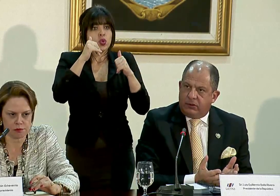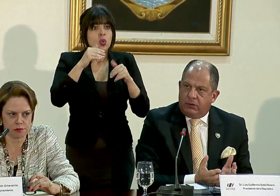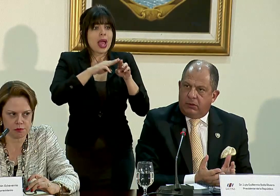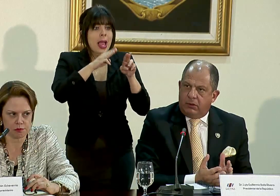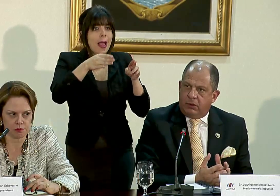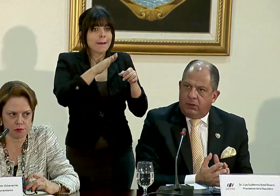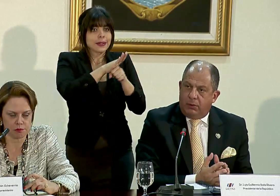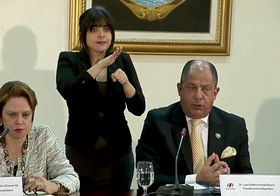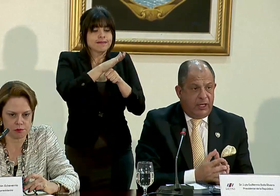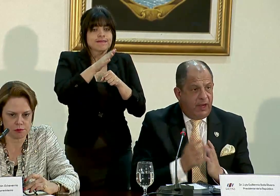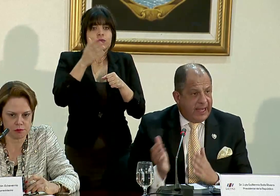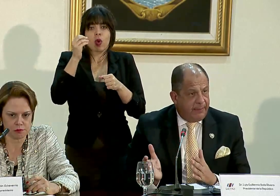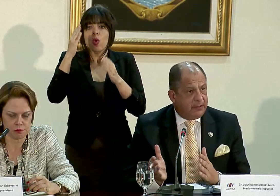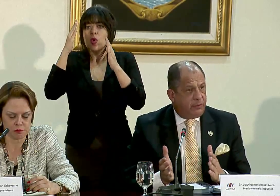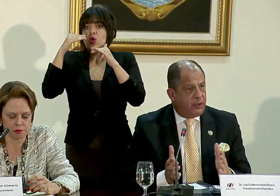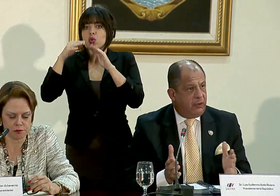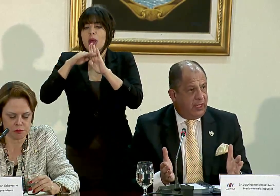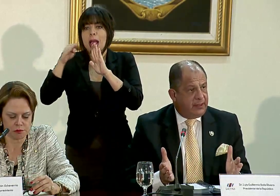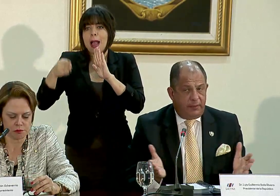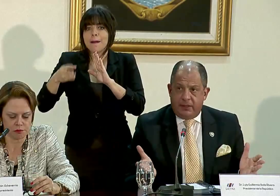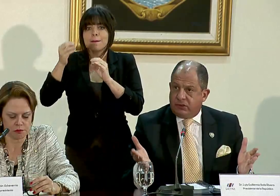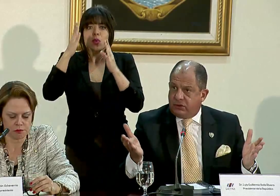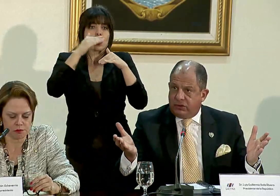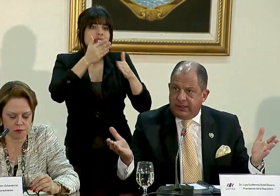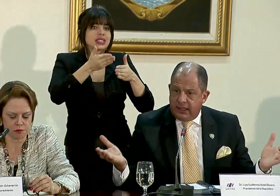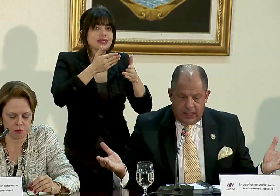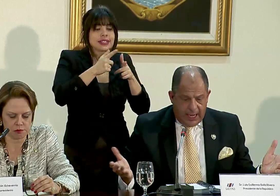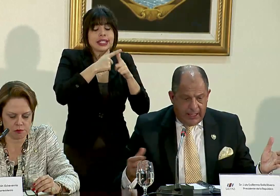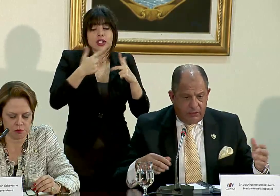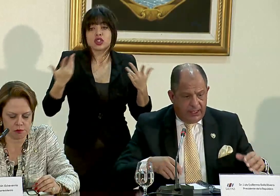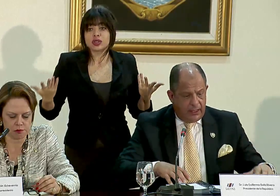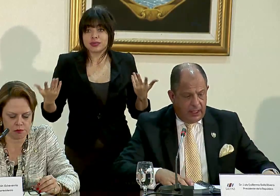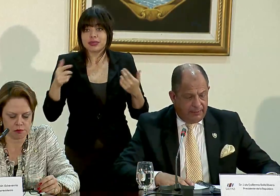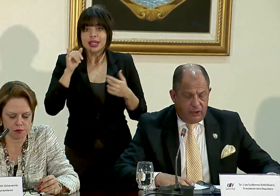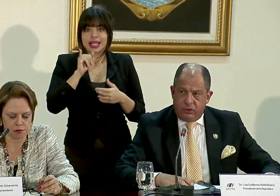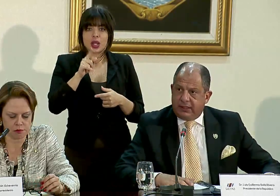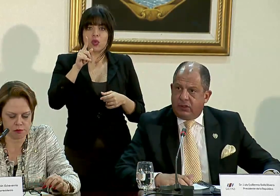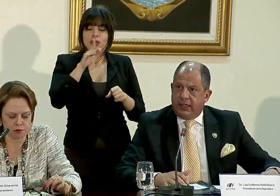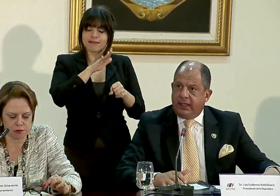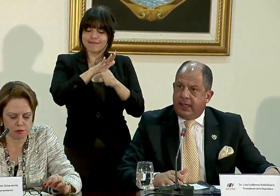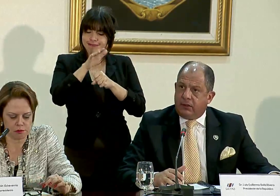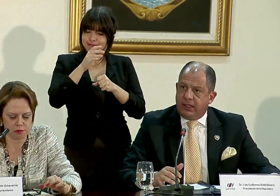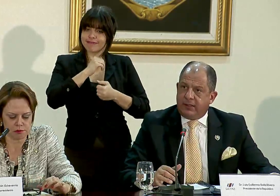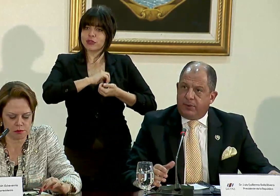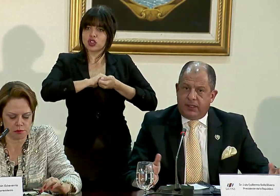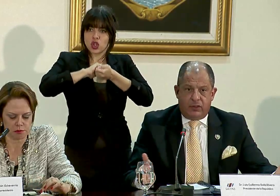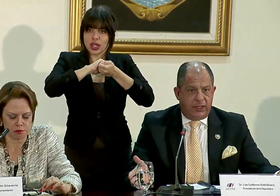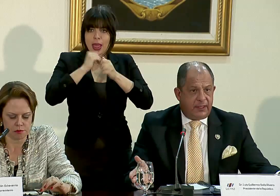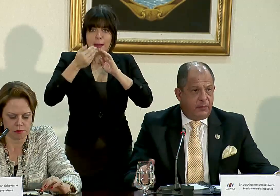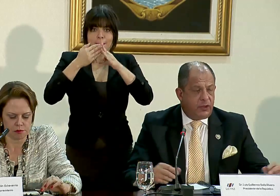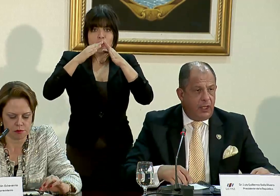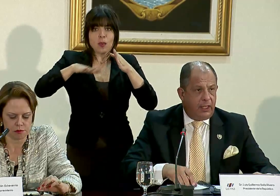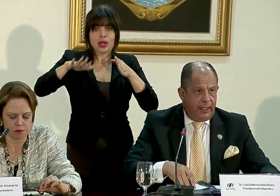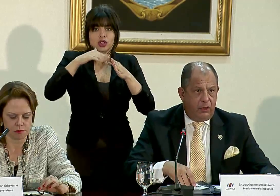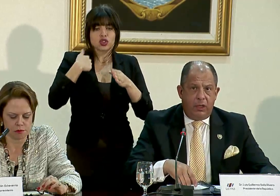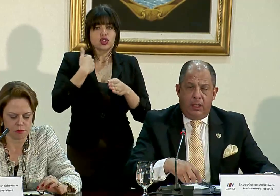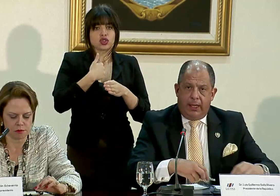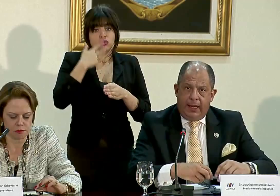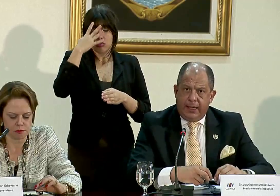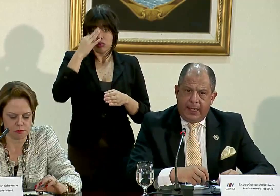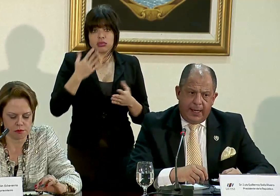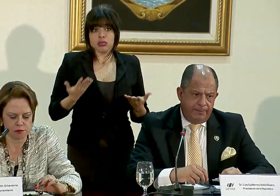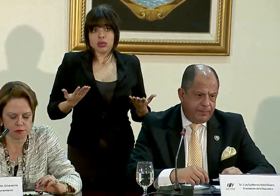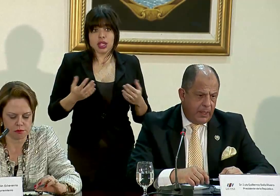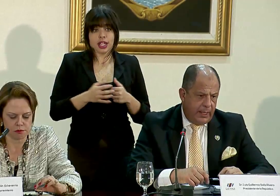camillas o porque no hay camas o porque no hay servicios entonces hay una absoluta solidaridad con esta población y estamos creo